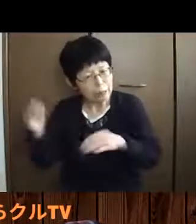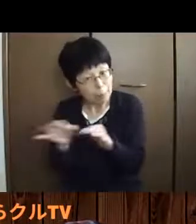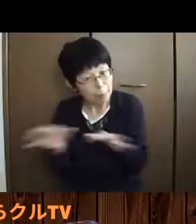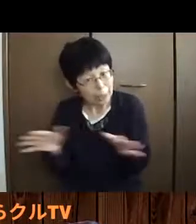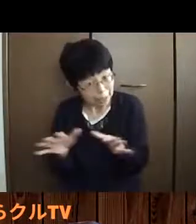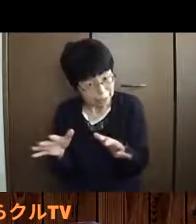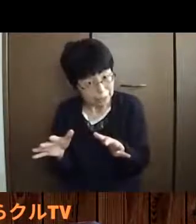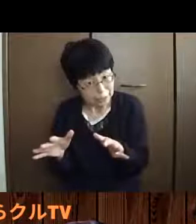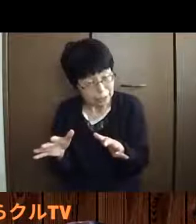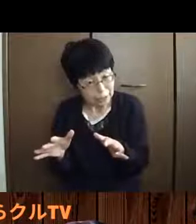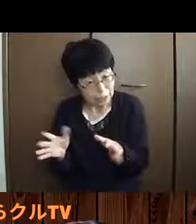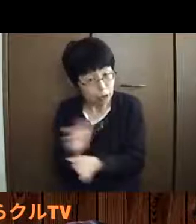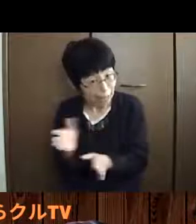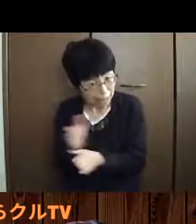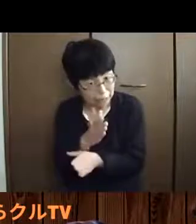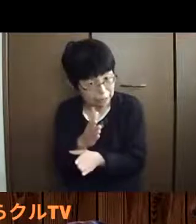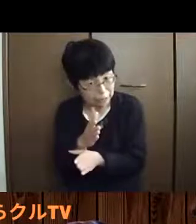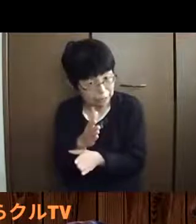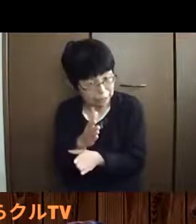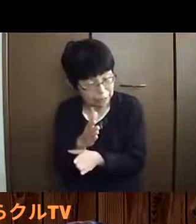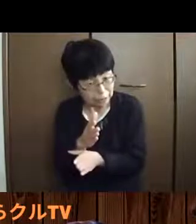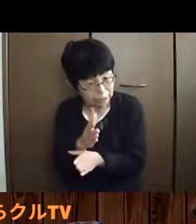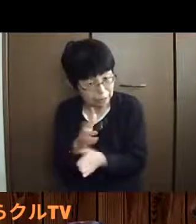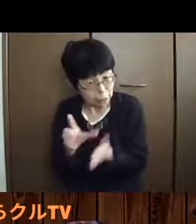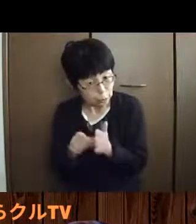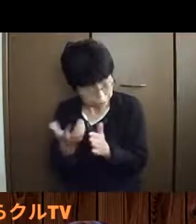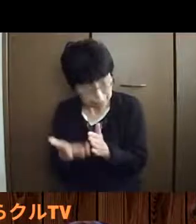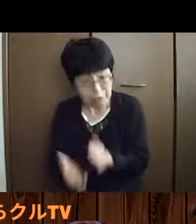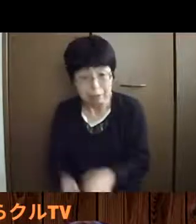イメージなんですかね、大学の頃。